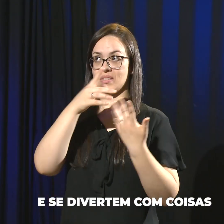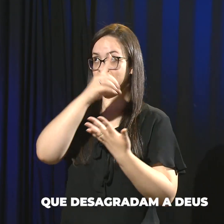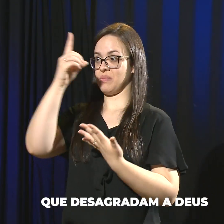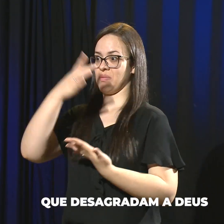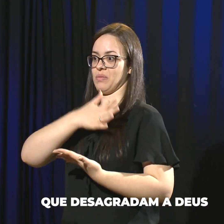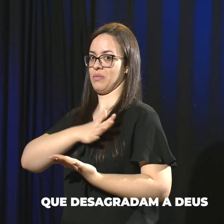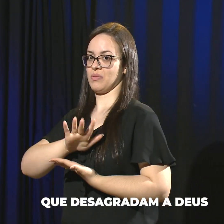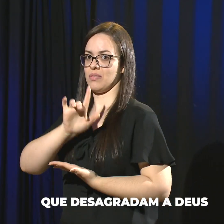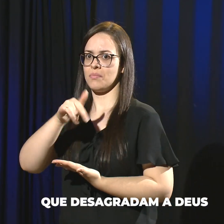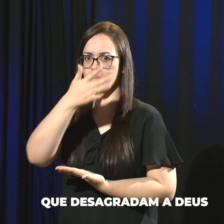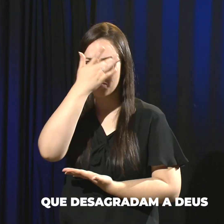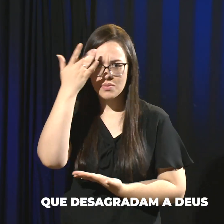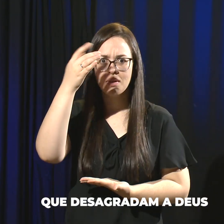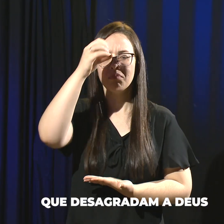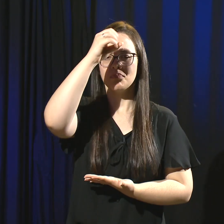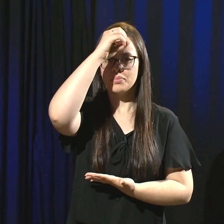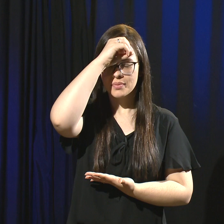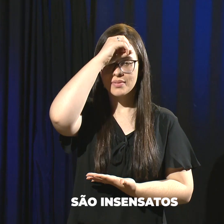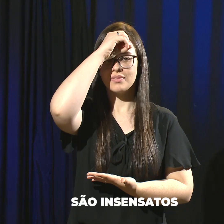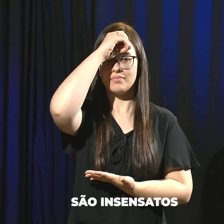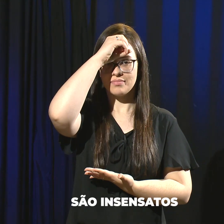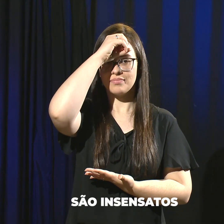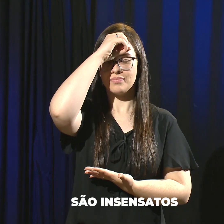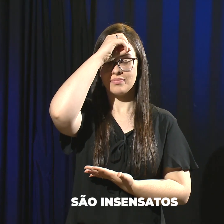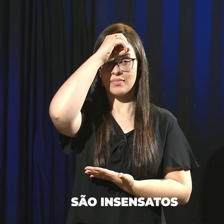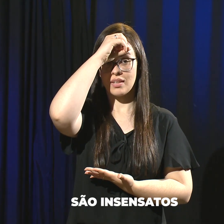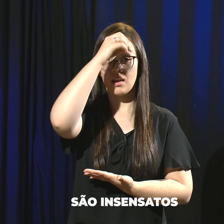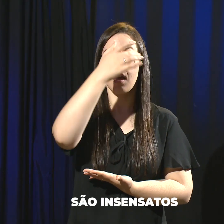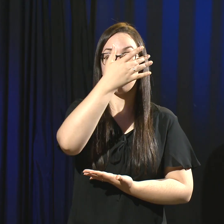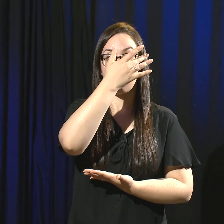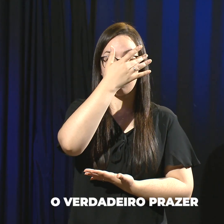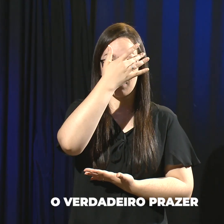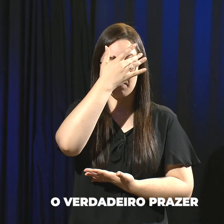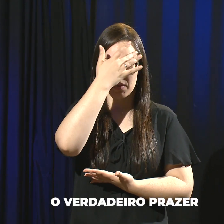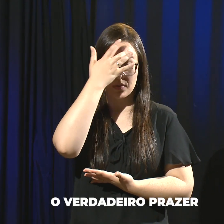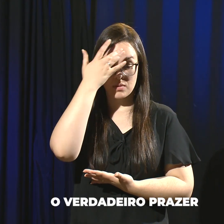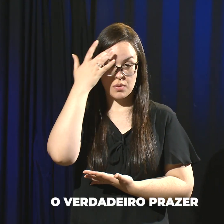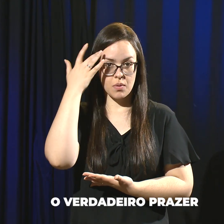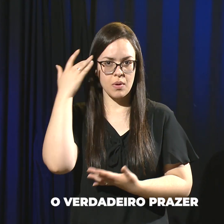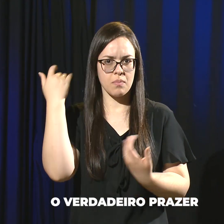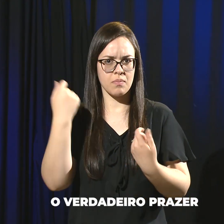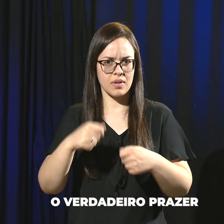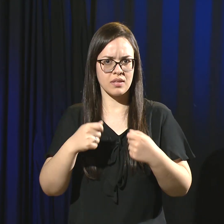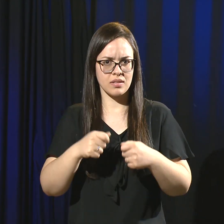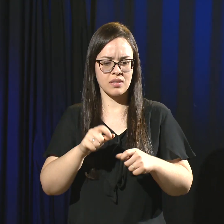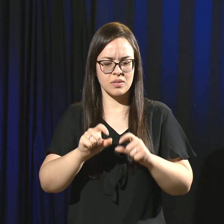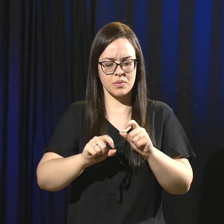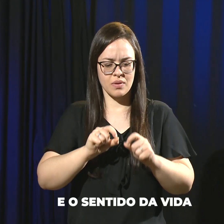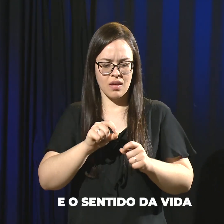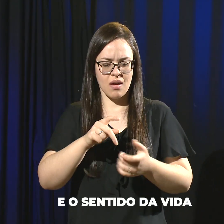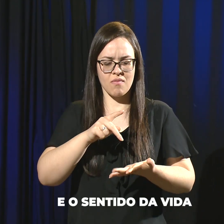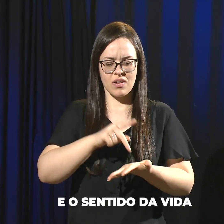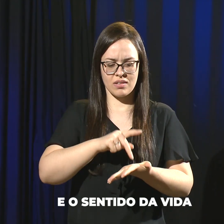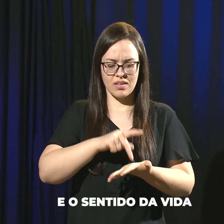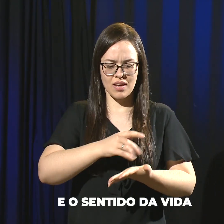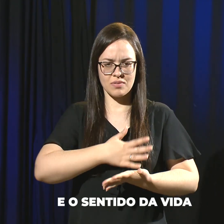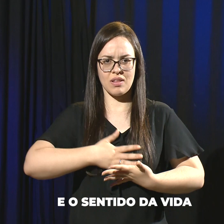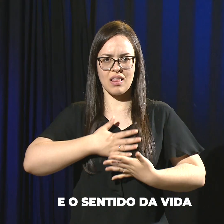que desagradam a Deus são insensatos o verdadeiro prazer e o sentido da vida